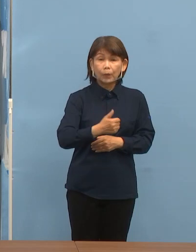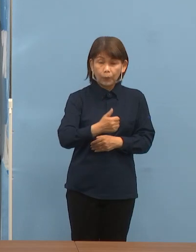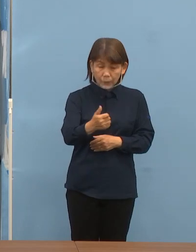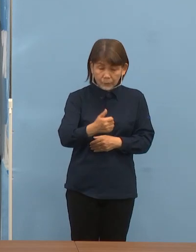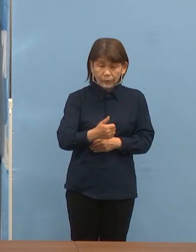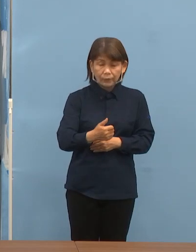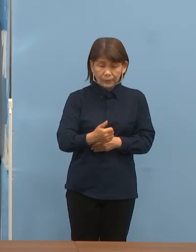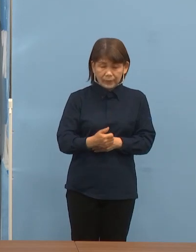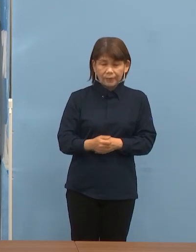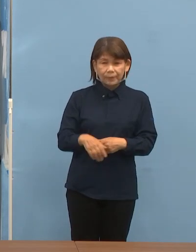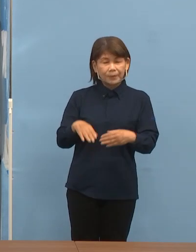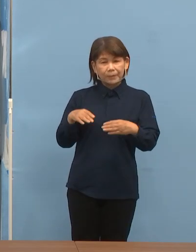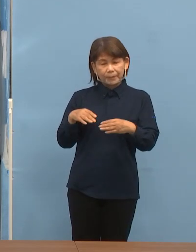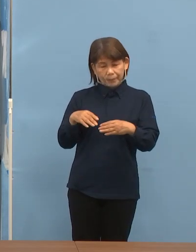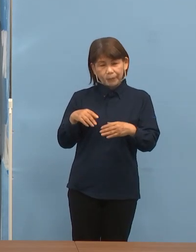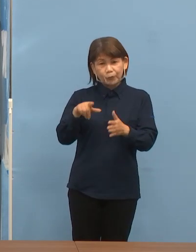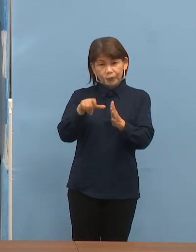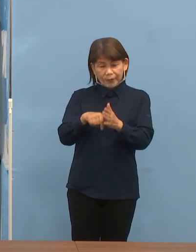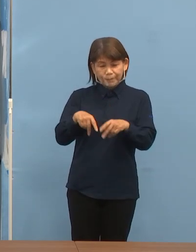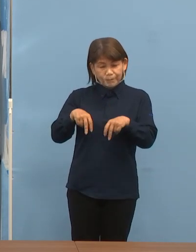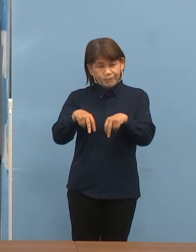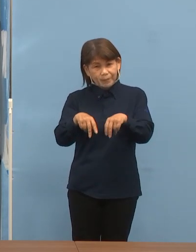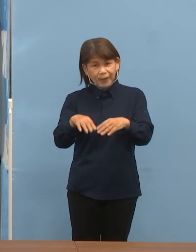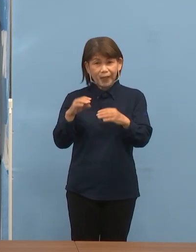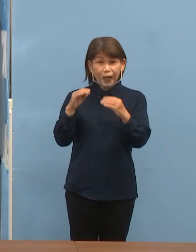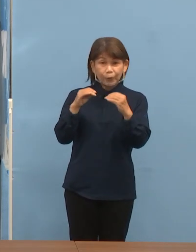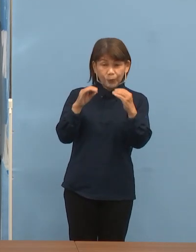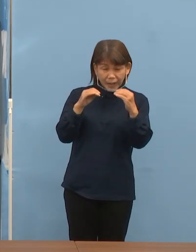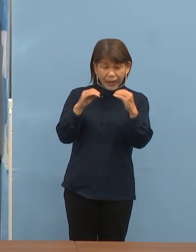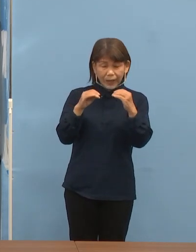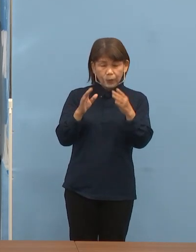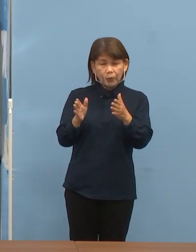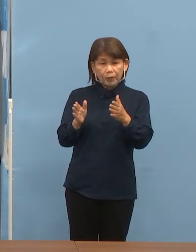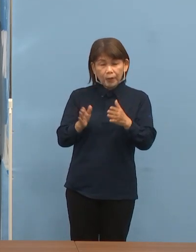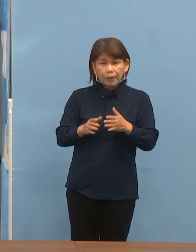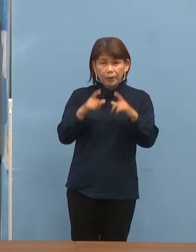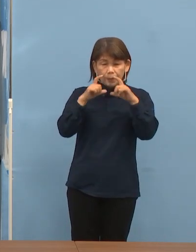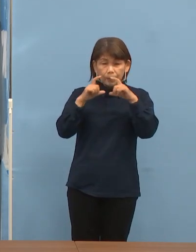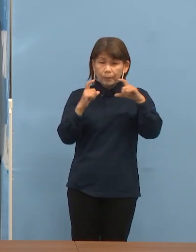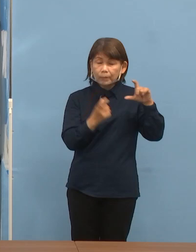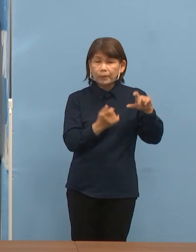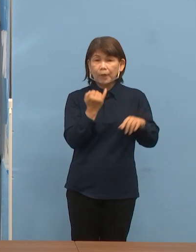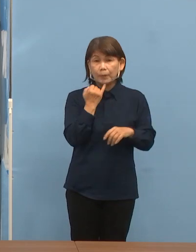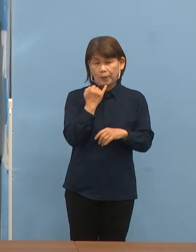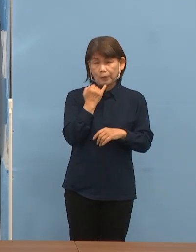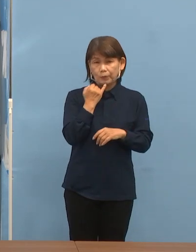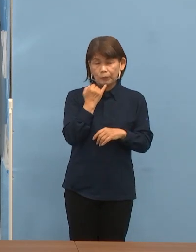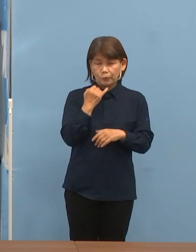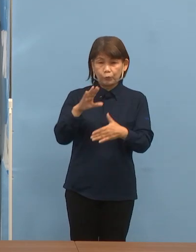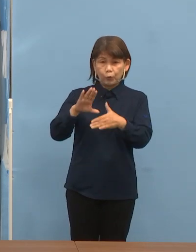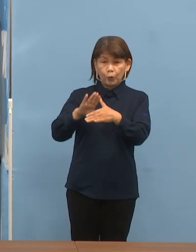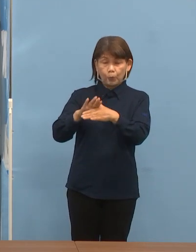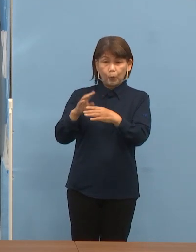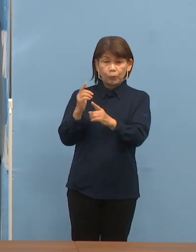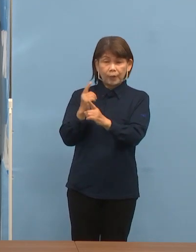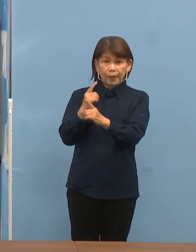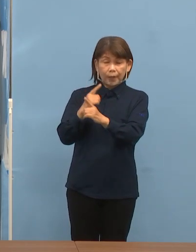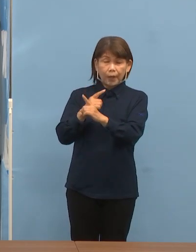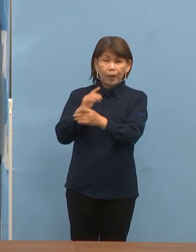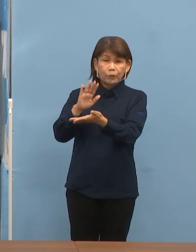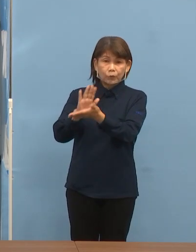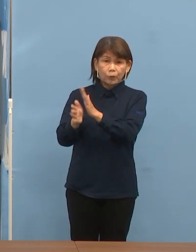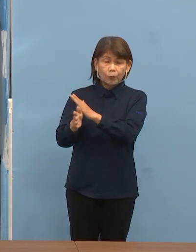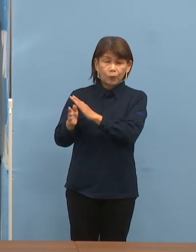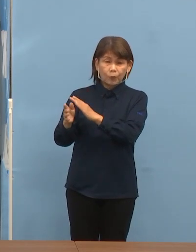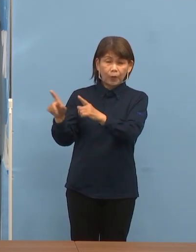話を控えたら、外してもいいみたいな、確か文科省からって言ったと思うんですが、現実問題